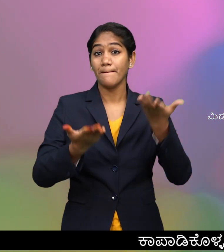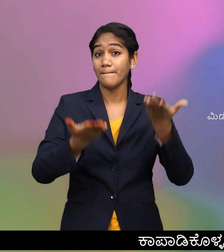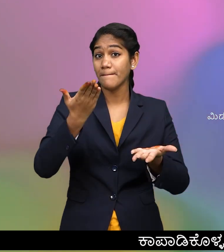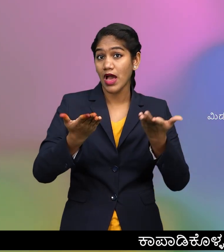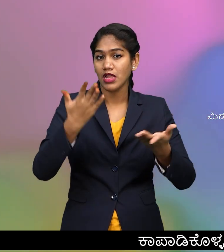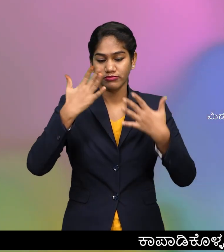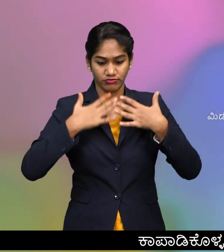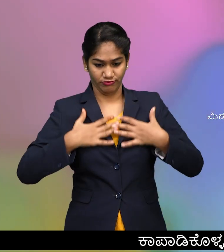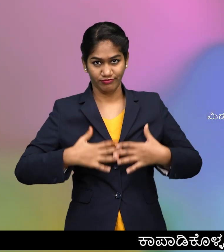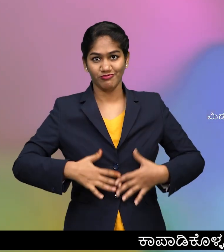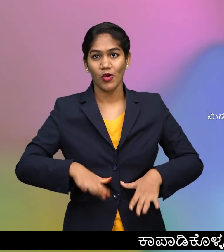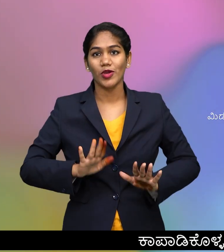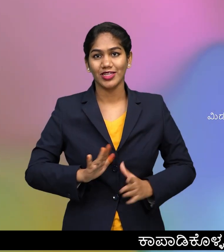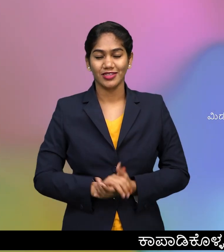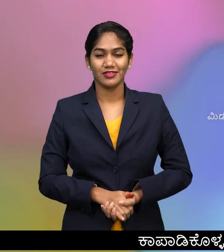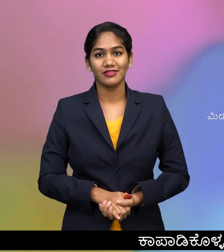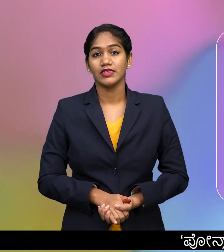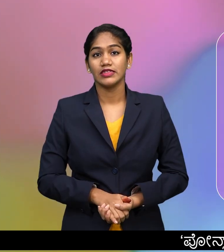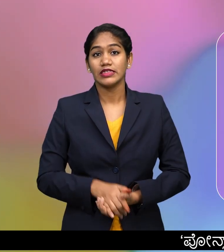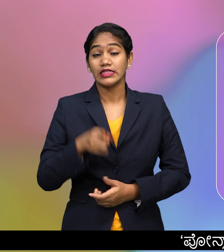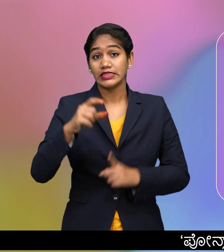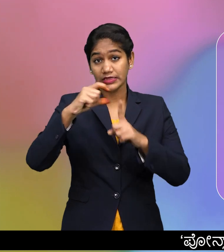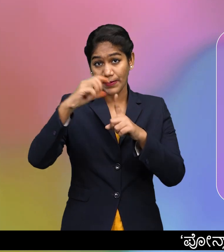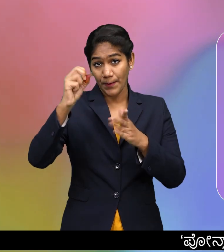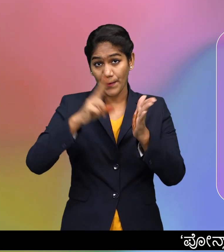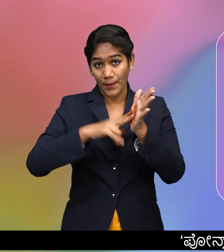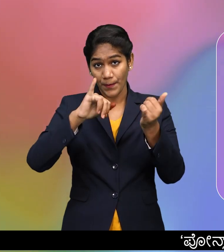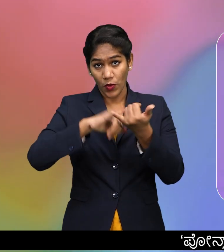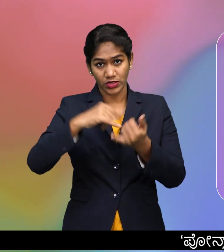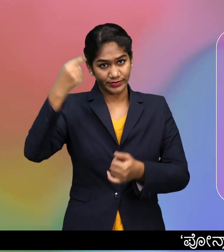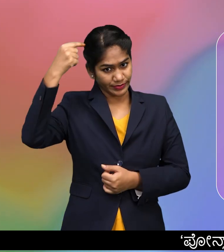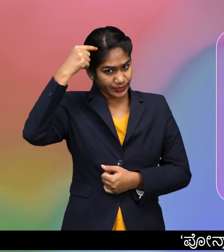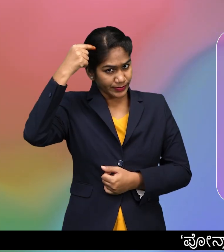ಕಾಪಾಡಿಕೊಳ್ಳಲು ಇದು ಕಾರಣವಾಗಿದೆ. ಫೋನ್ಸ್ ಎಂಬ ಲ್ಯಾಟಿನ್